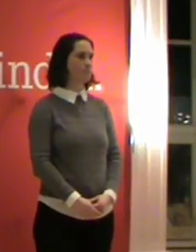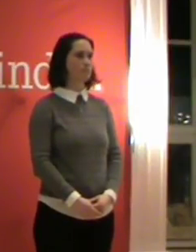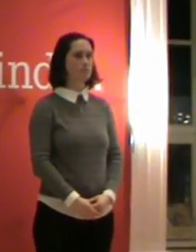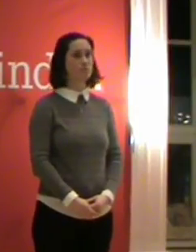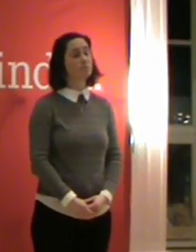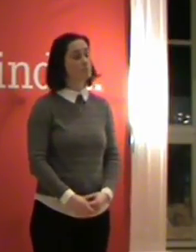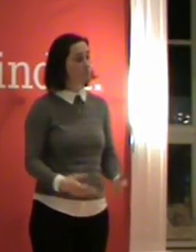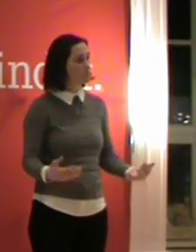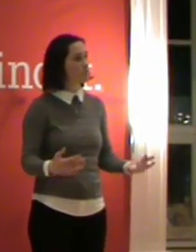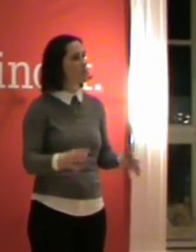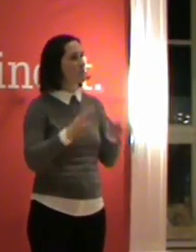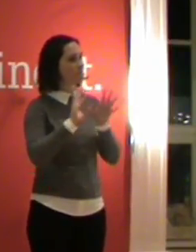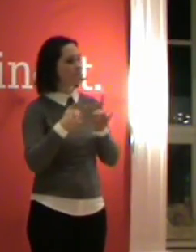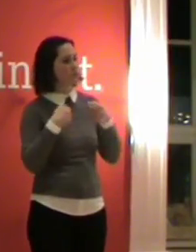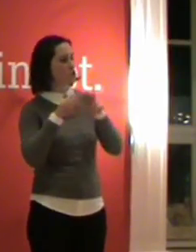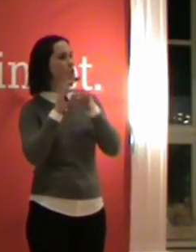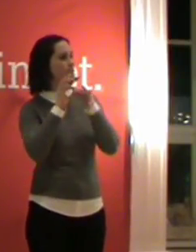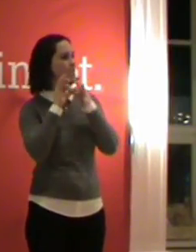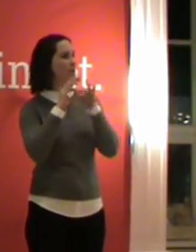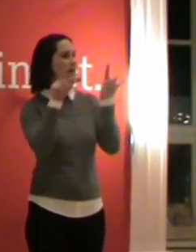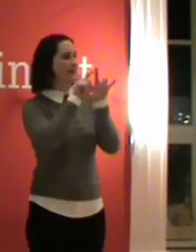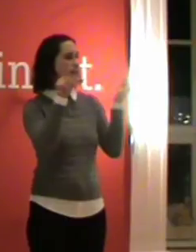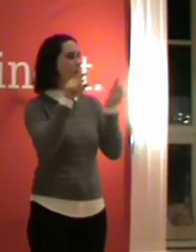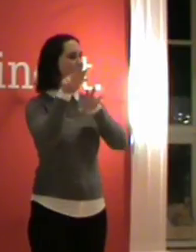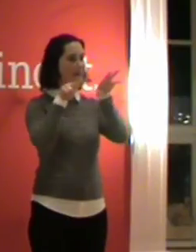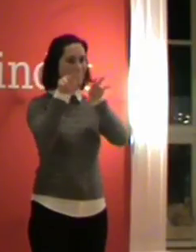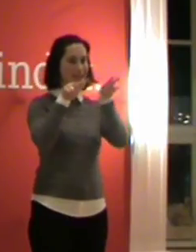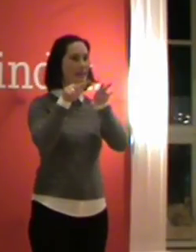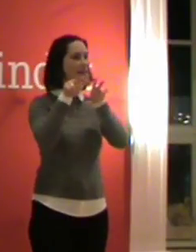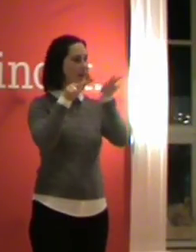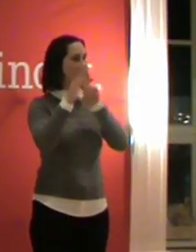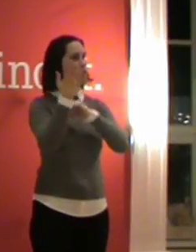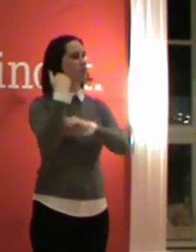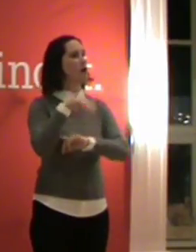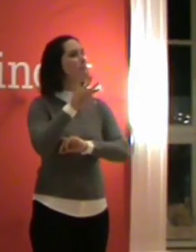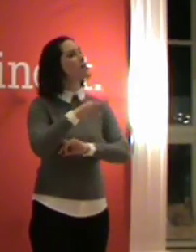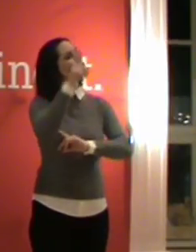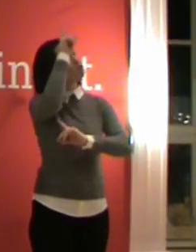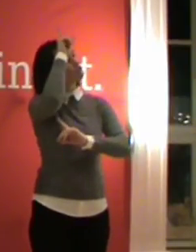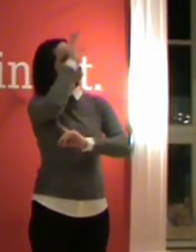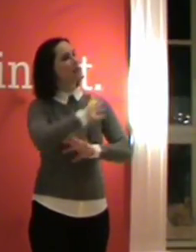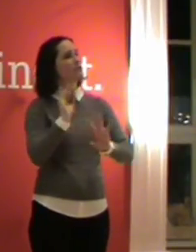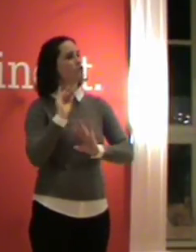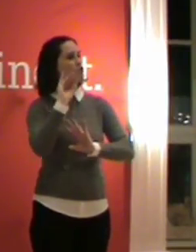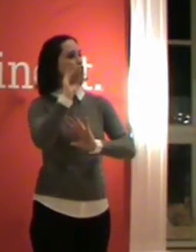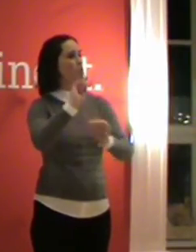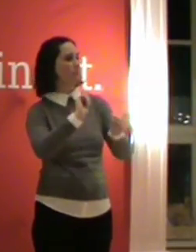nochmal zurückzukommen auf die Regierung, die hat ja ihren Koalitionsvertrag damals unter das schöne Motto Deutschland Zukunftsgestalten